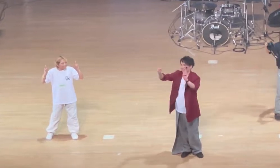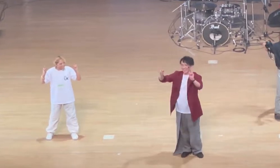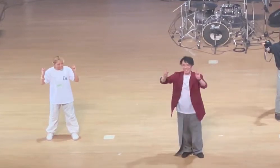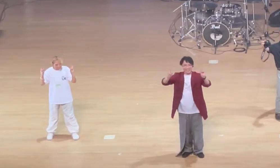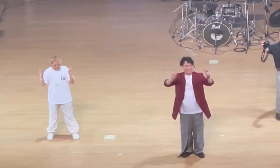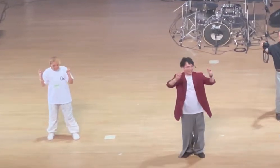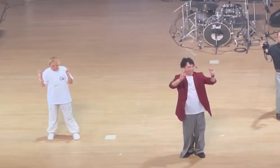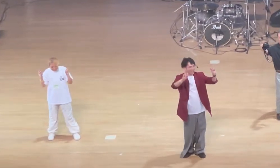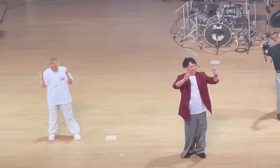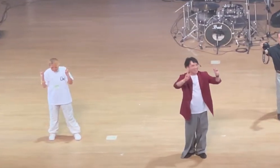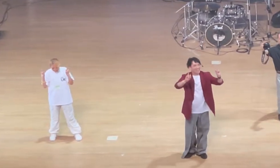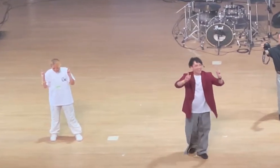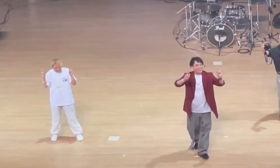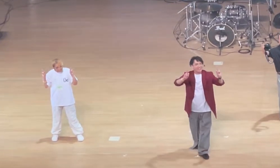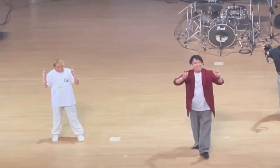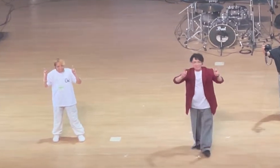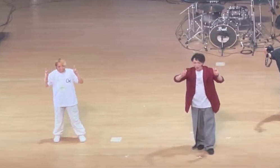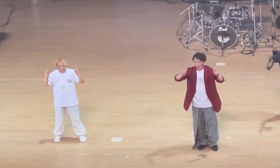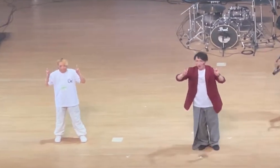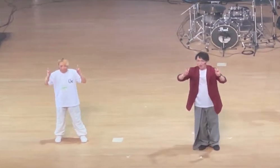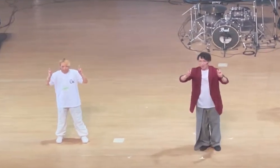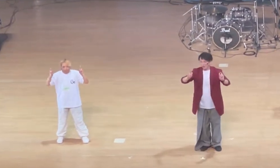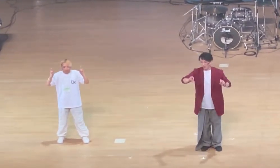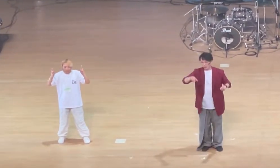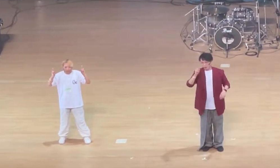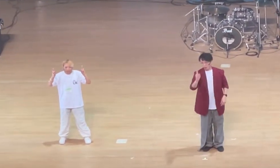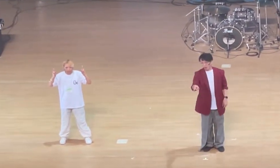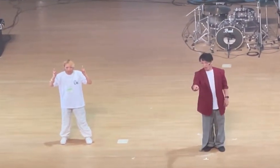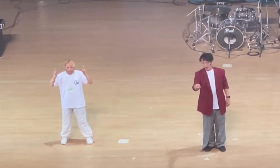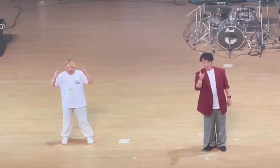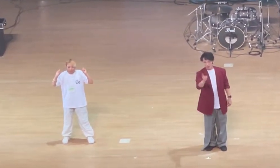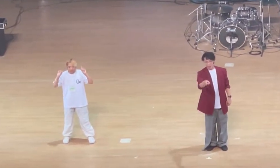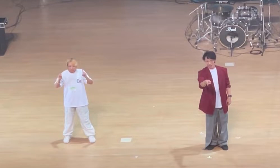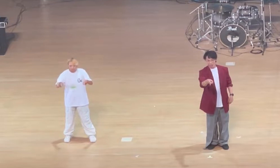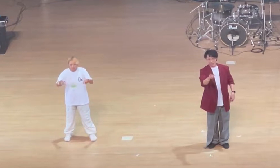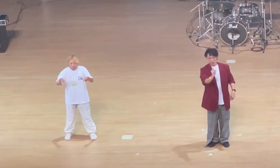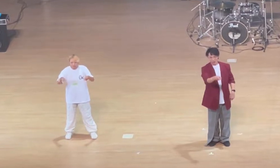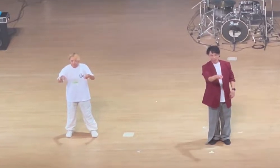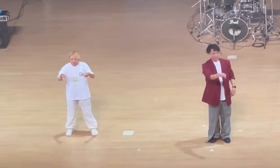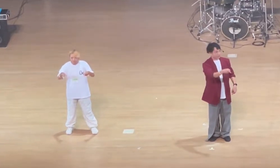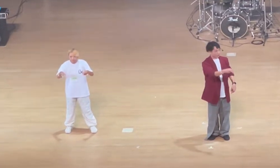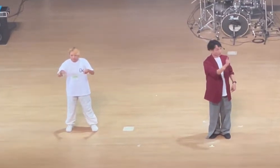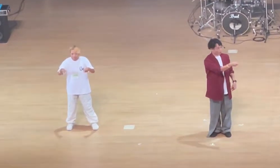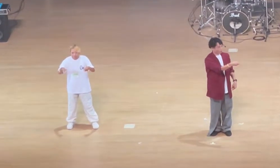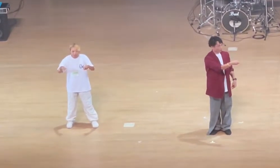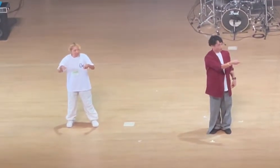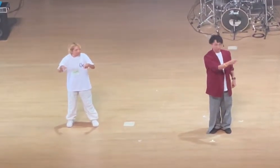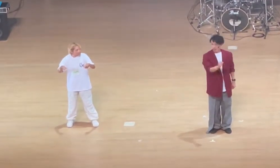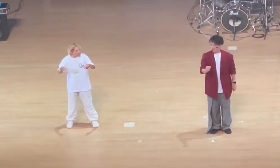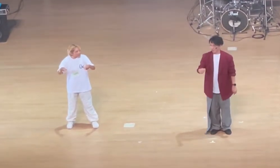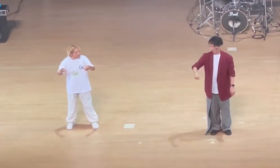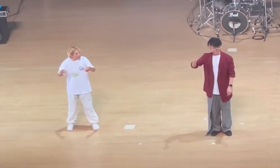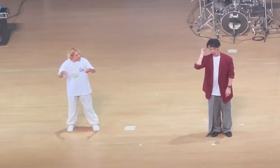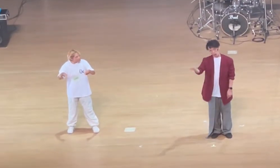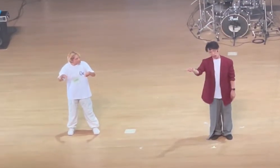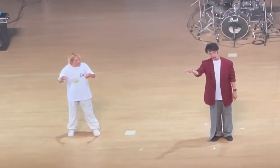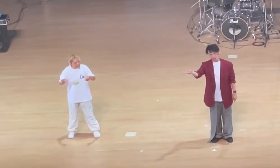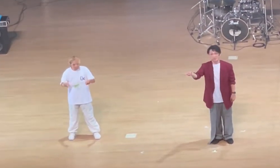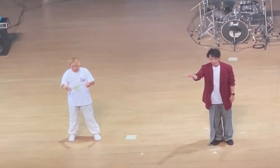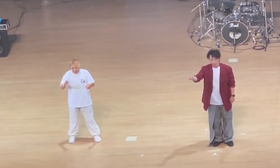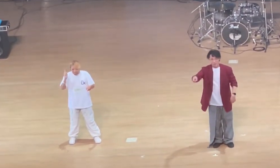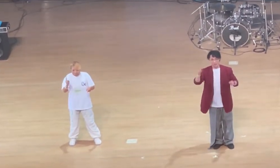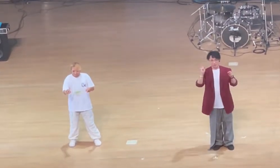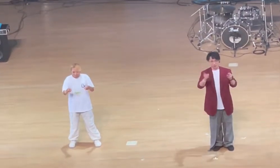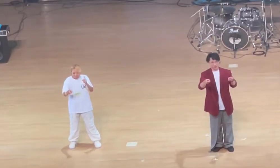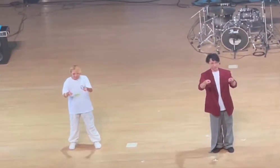みんなきれいきれいきれいきれい。せ。はい。そうはそれをそ、それ、それ、それ、それをそ、さしすせ、そう。